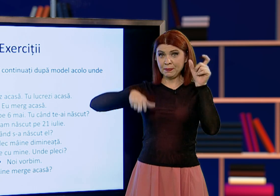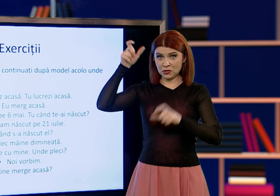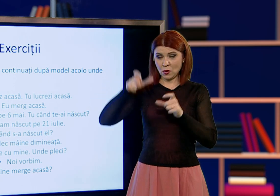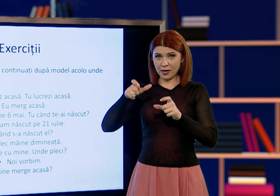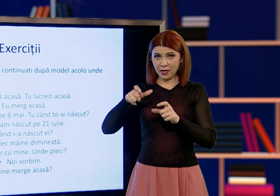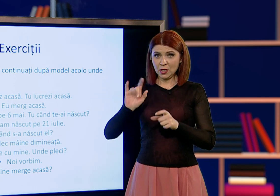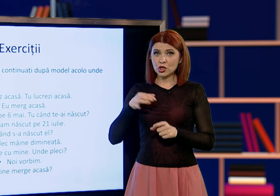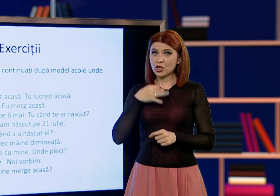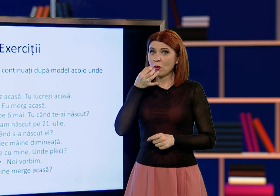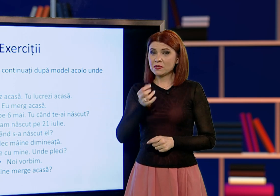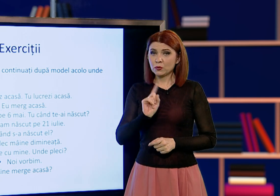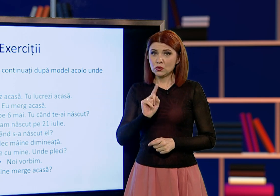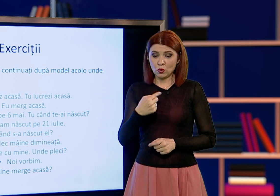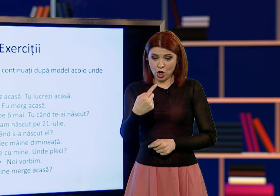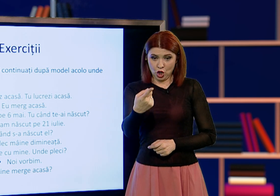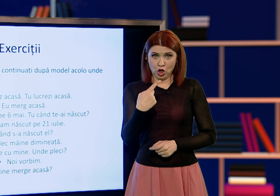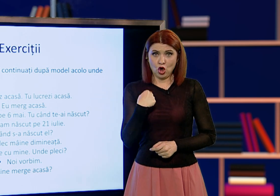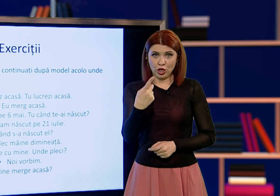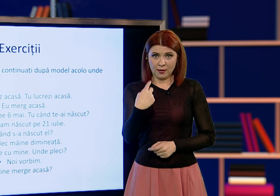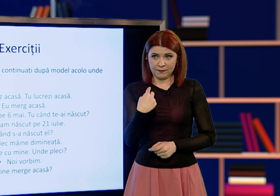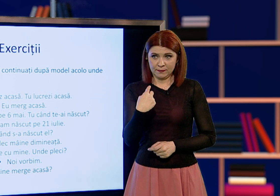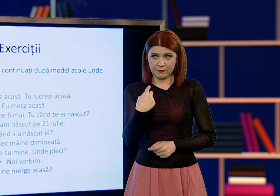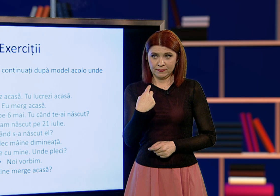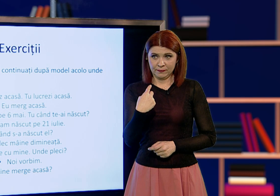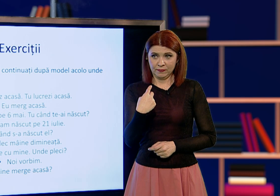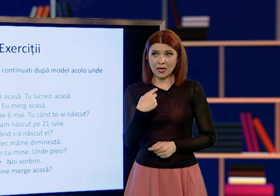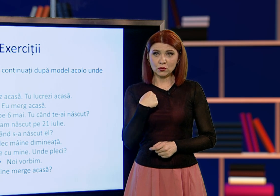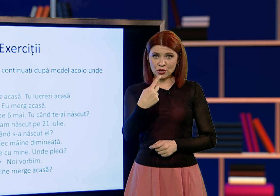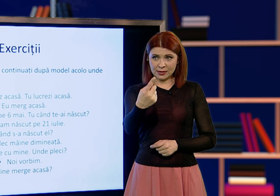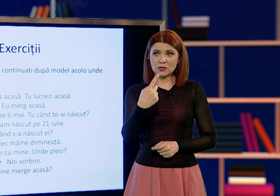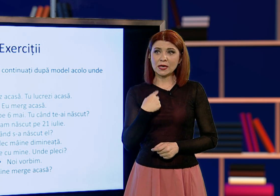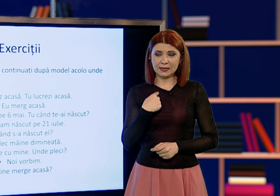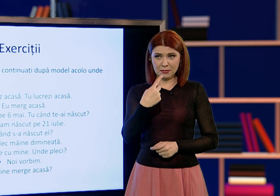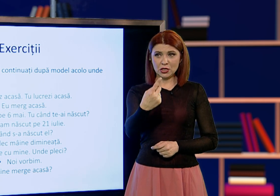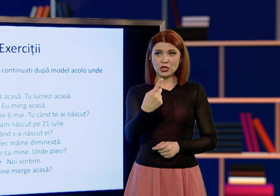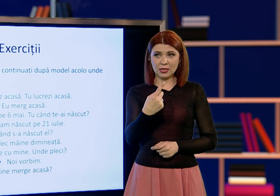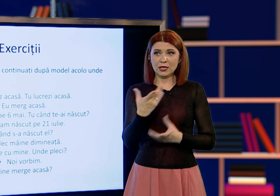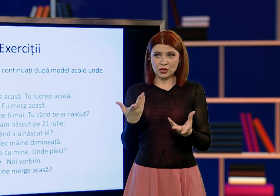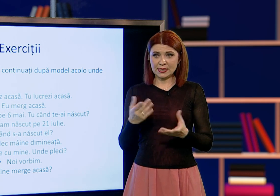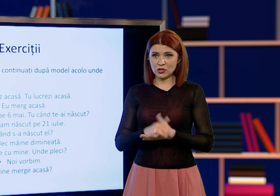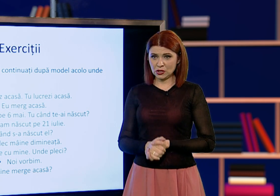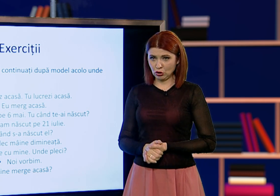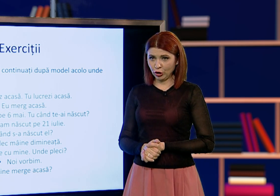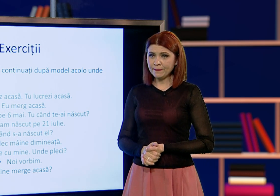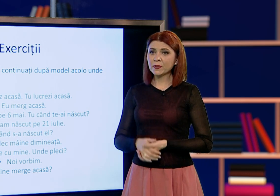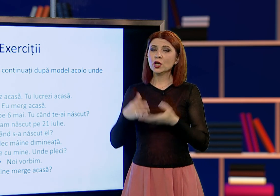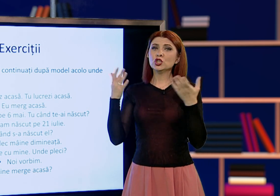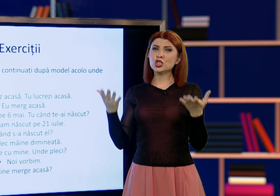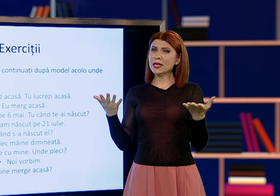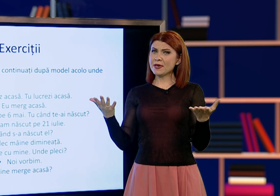persoane și eu am nu noi atunci arăți doar către mine și tine și este acest noi cine